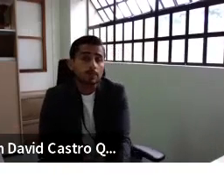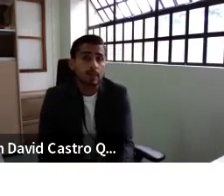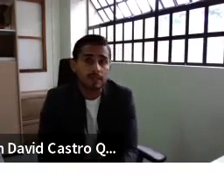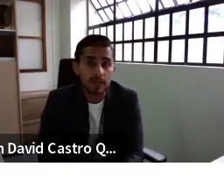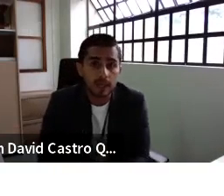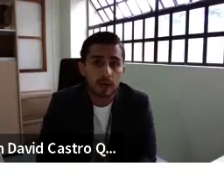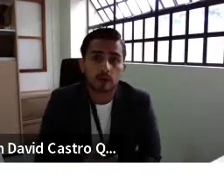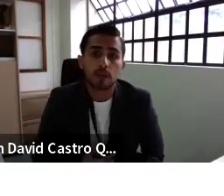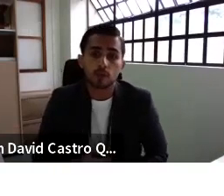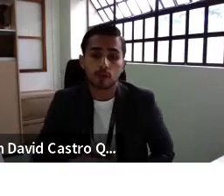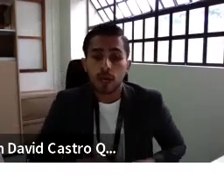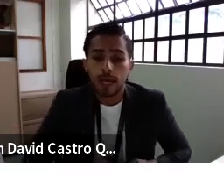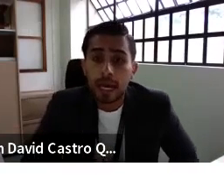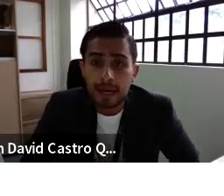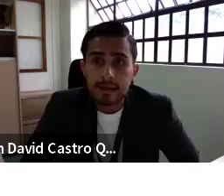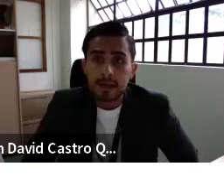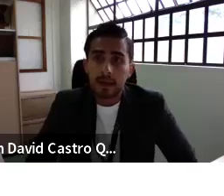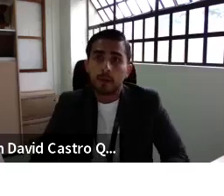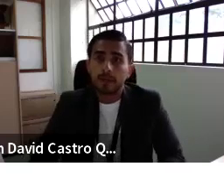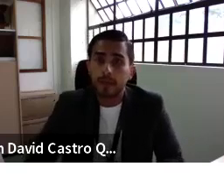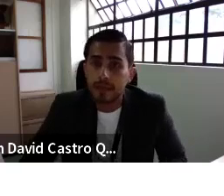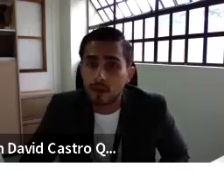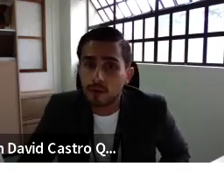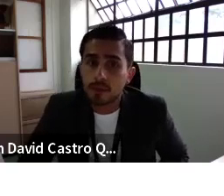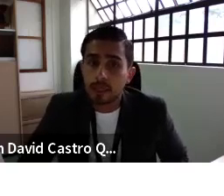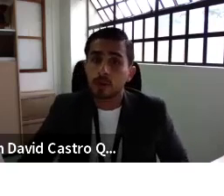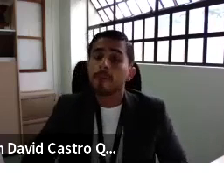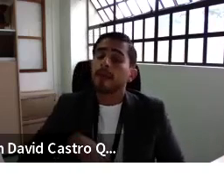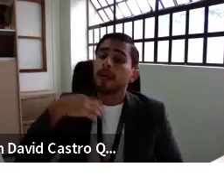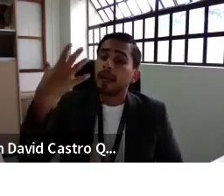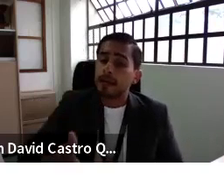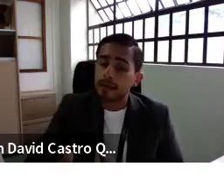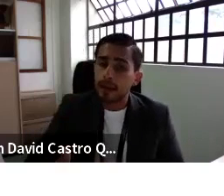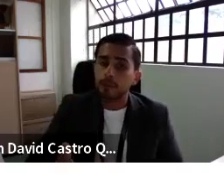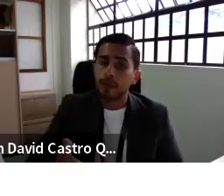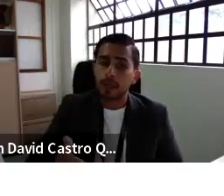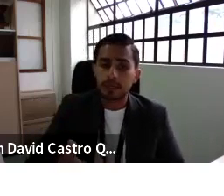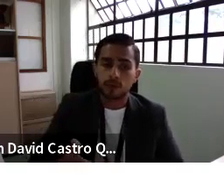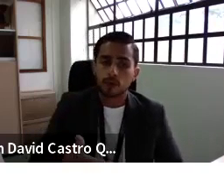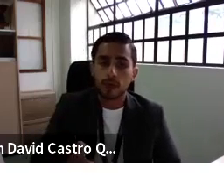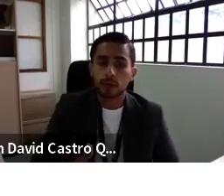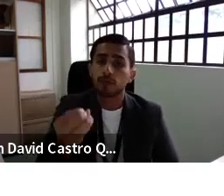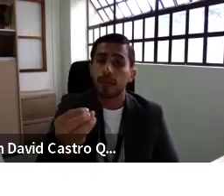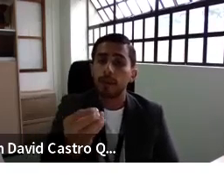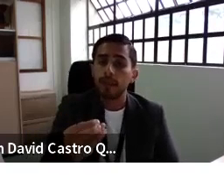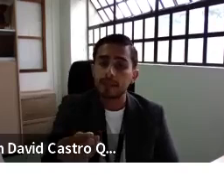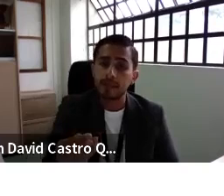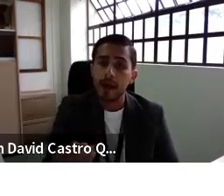muy específica y que acorta mucho el alcance real que puede tener ese conocimiento y el alcance real que puede tener ese conocimiento finalmente está